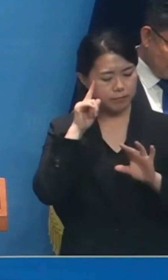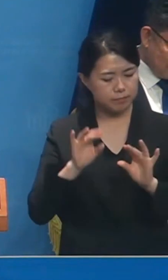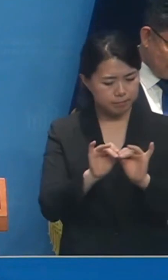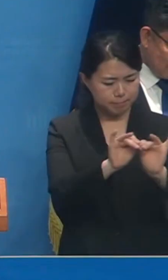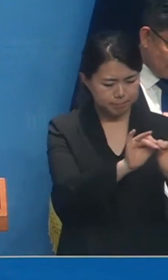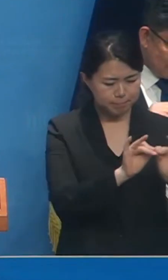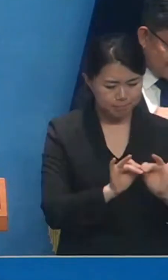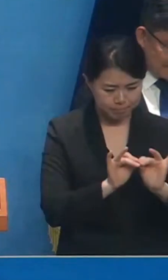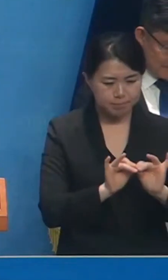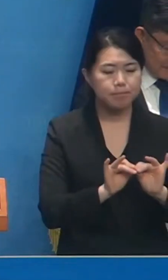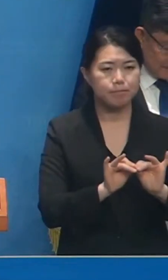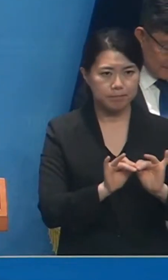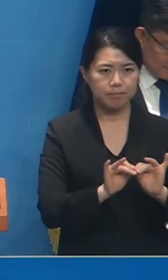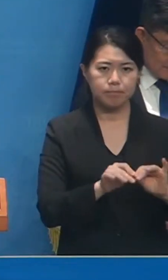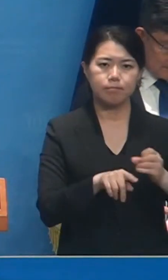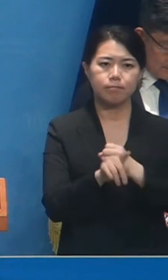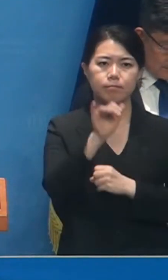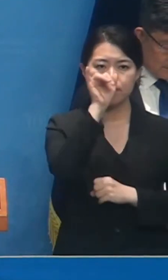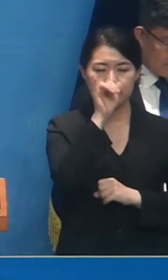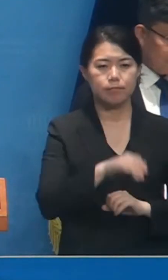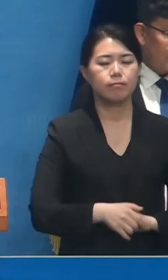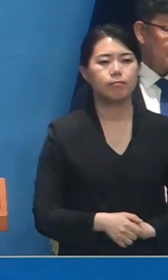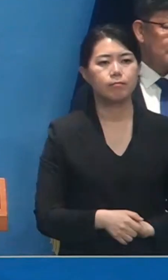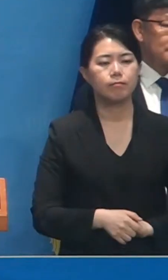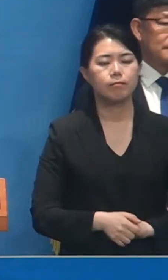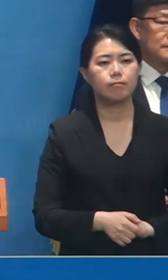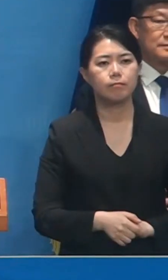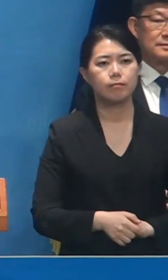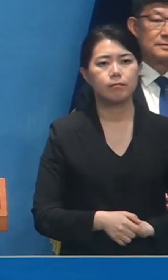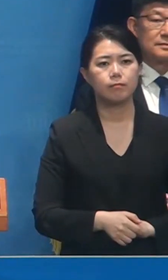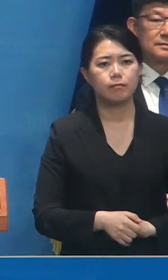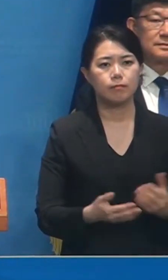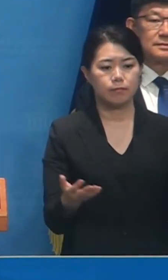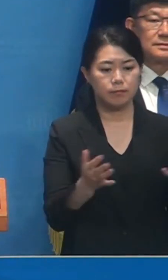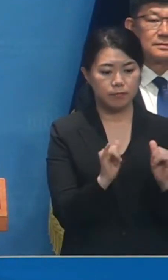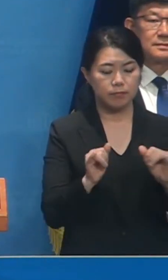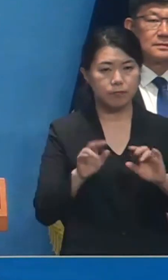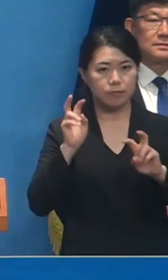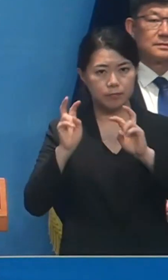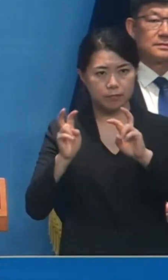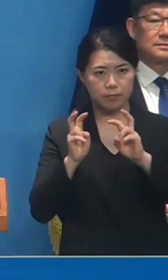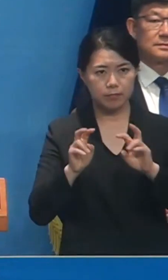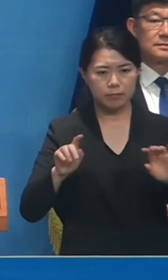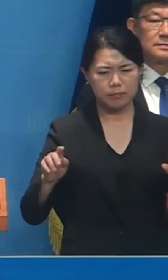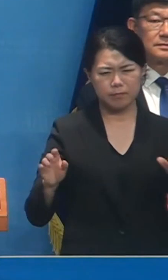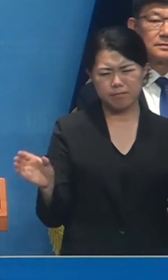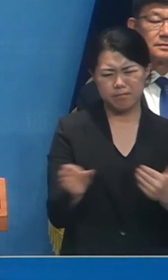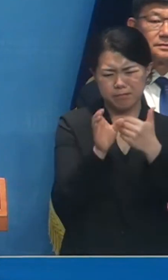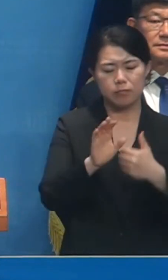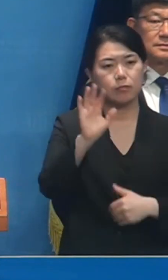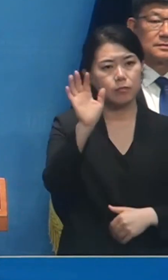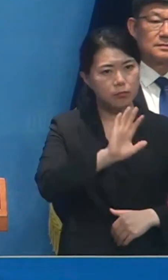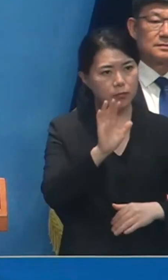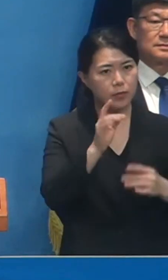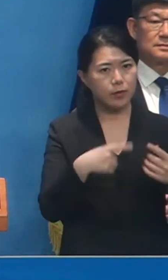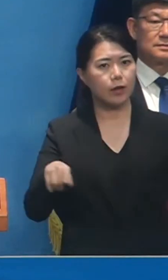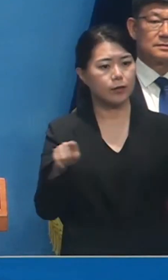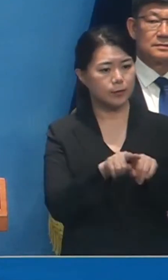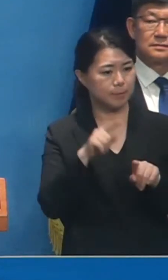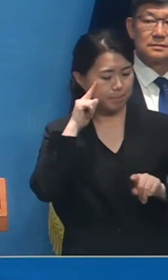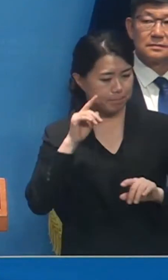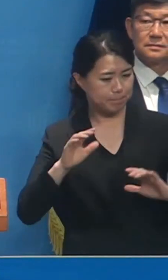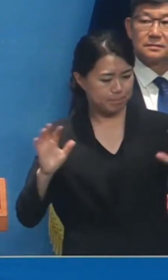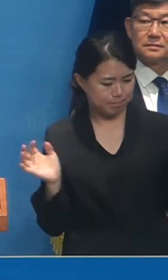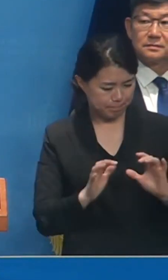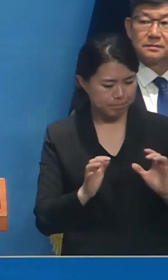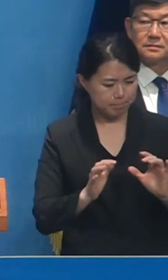모았다는 큰 의미를 갖습니다. 노동자와 사용자가 대립을 넘어 함께 머리를